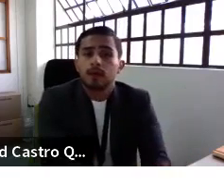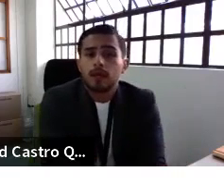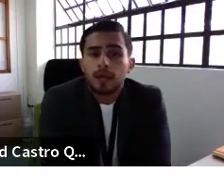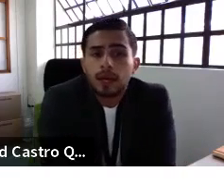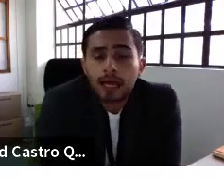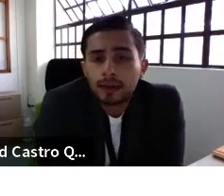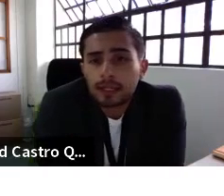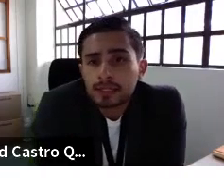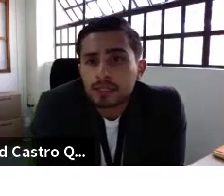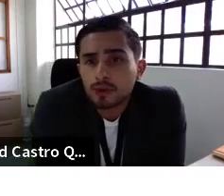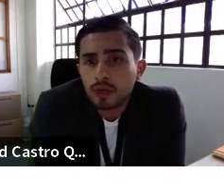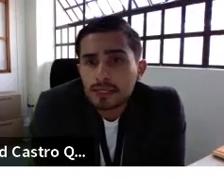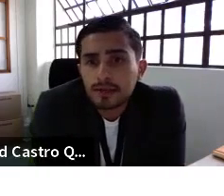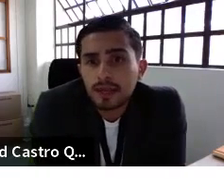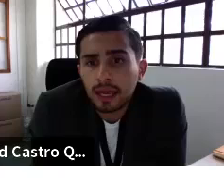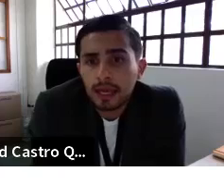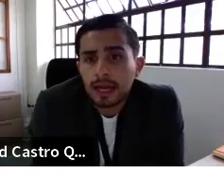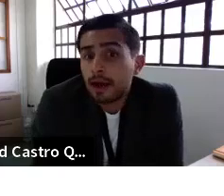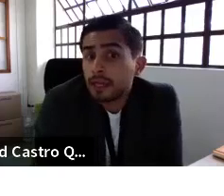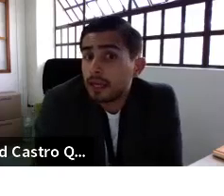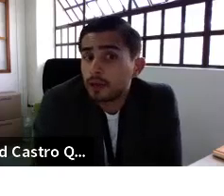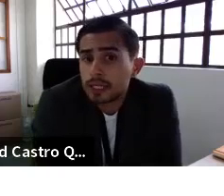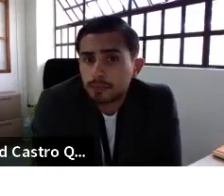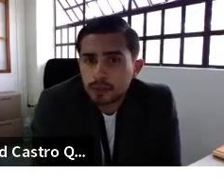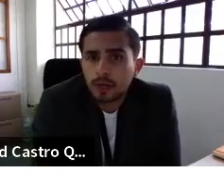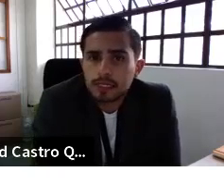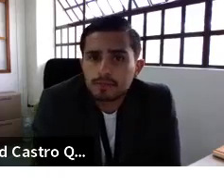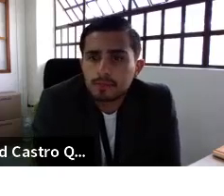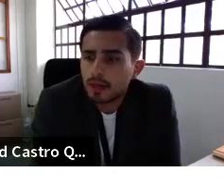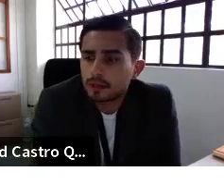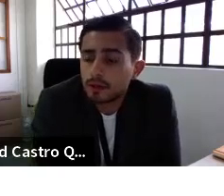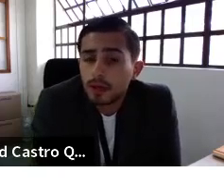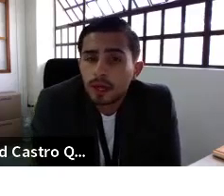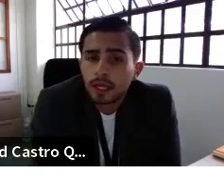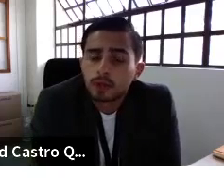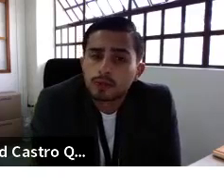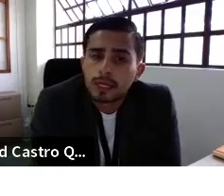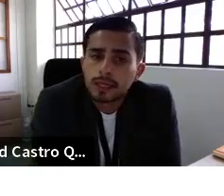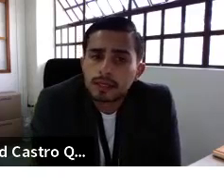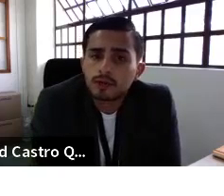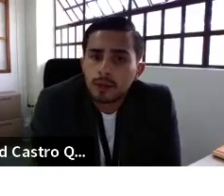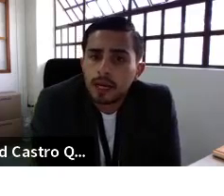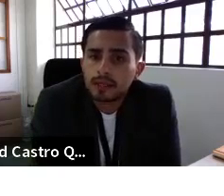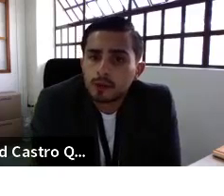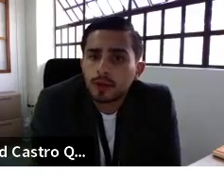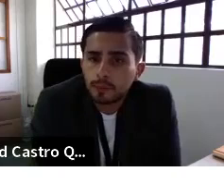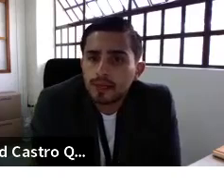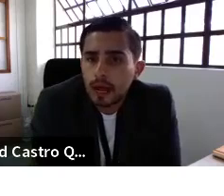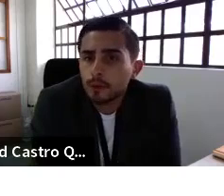a través de estas historias la vida de otras personas ¿cierto? entonces esto nos llama la atención porque pues claro